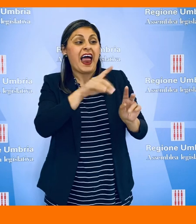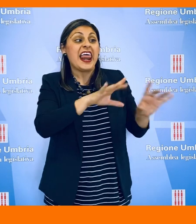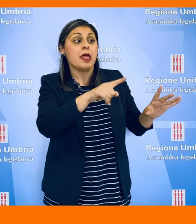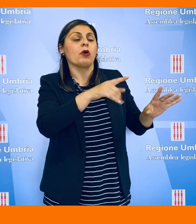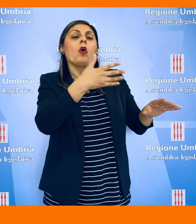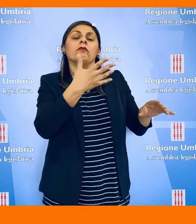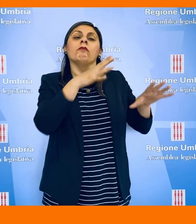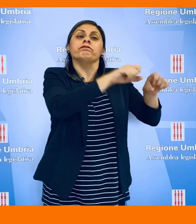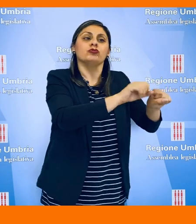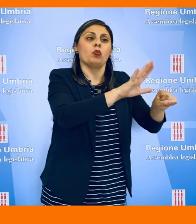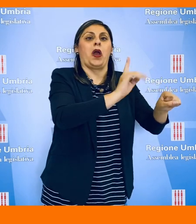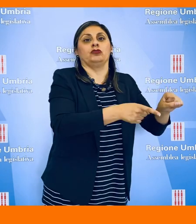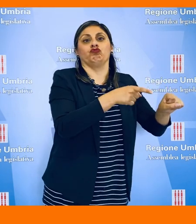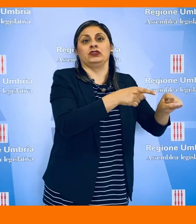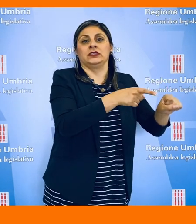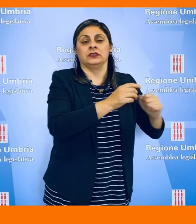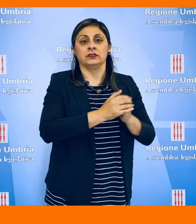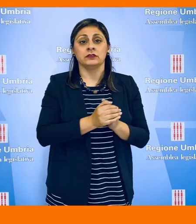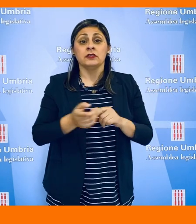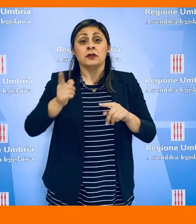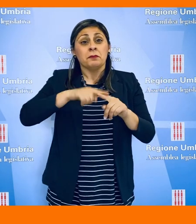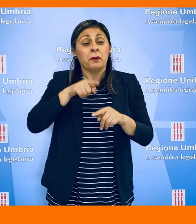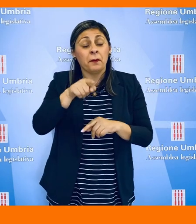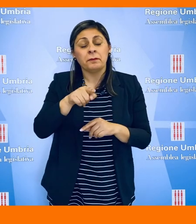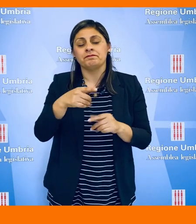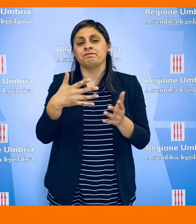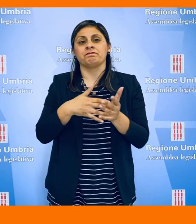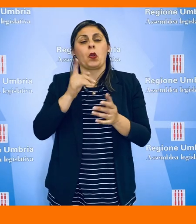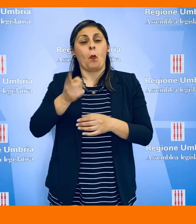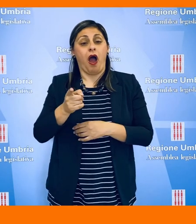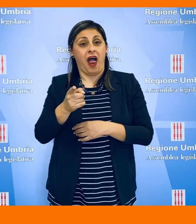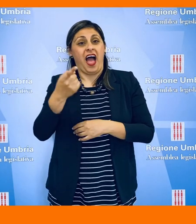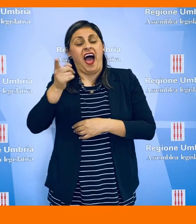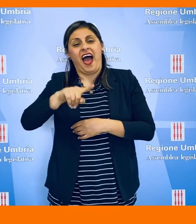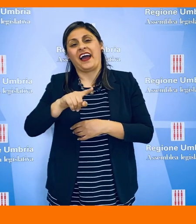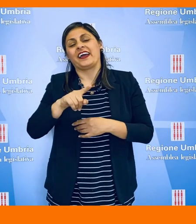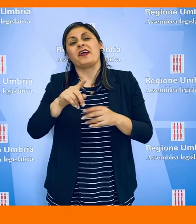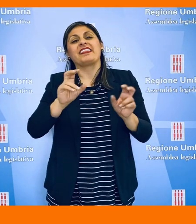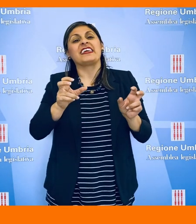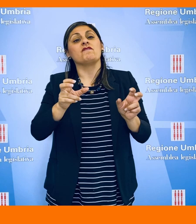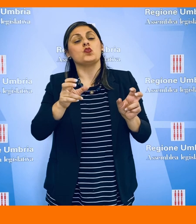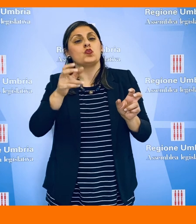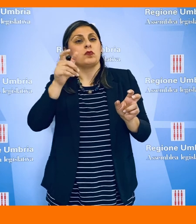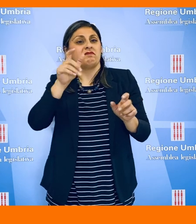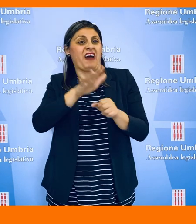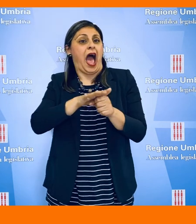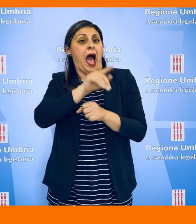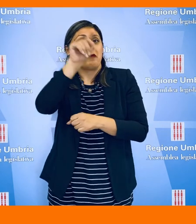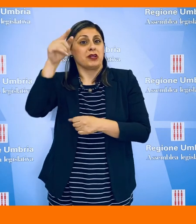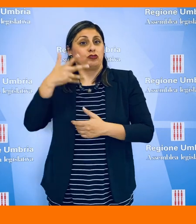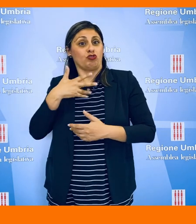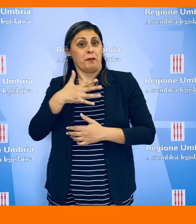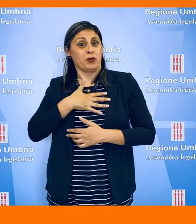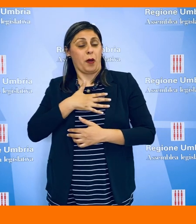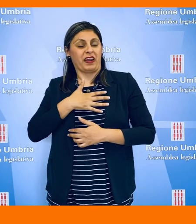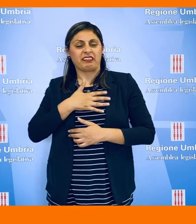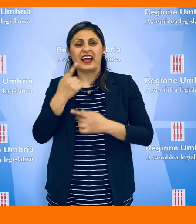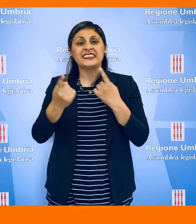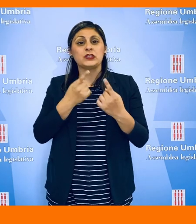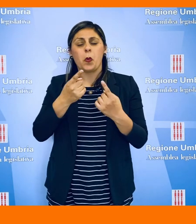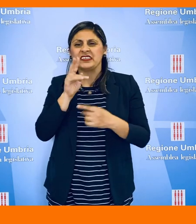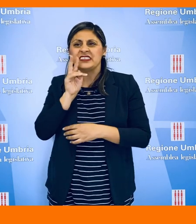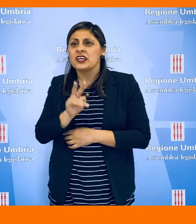switch off. Oltre a ciò si registrerebbero criticità sulla rilevazione effettuata sulle apparecchiature televisive delle famiglie, che